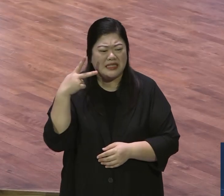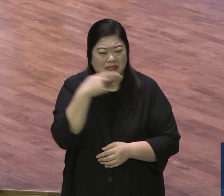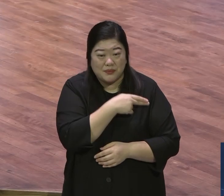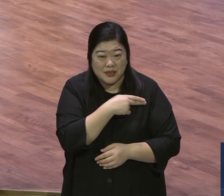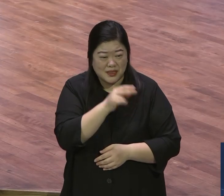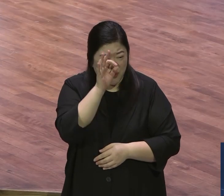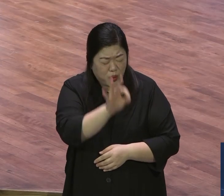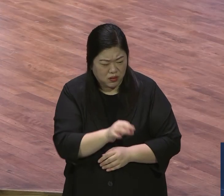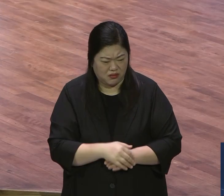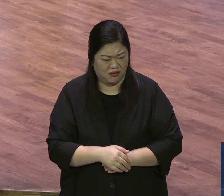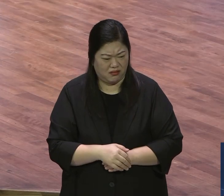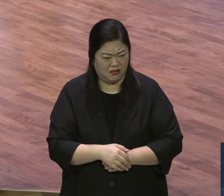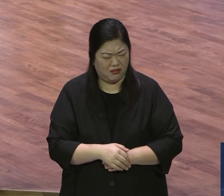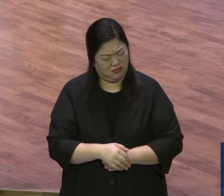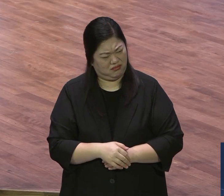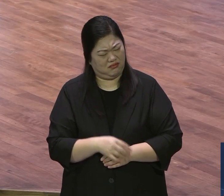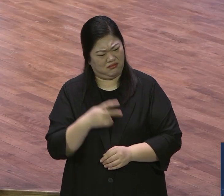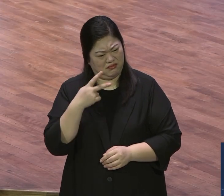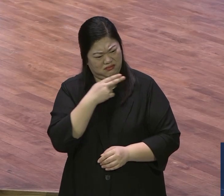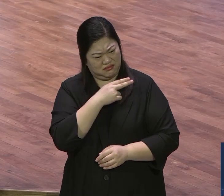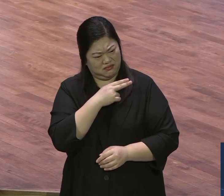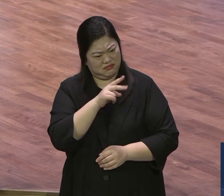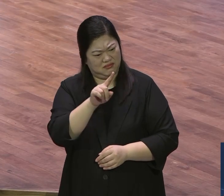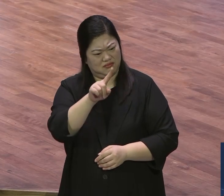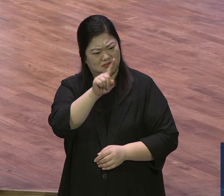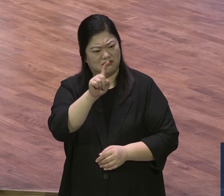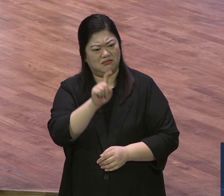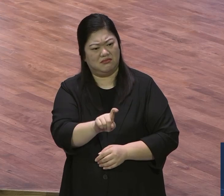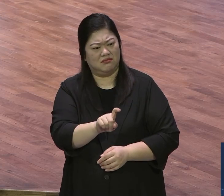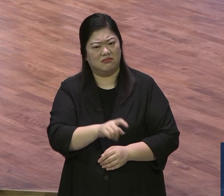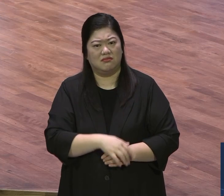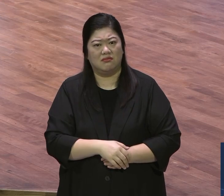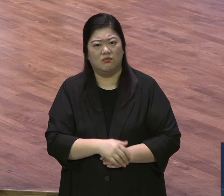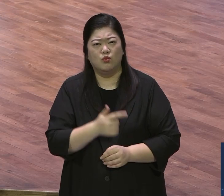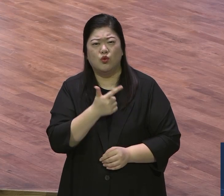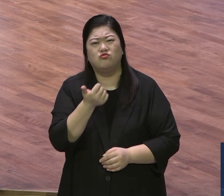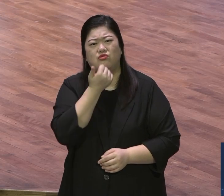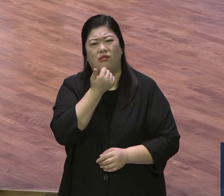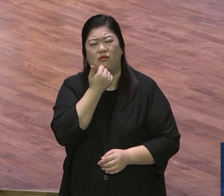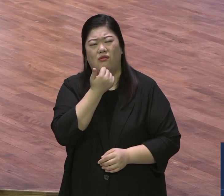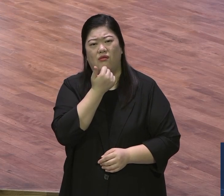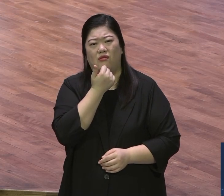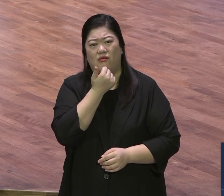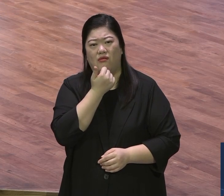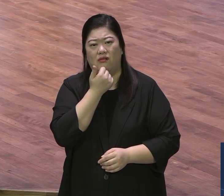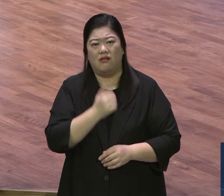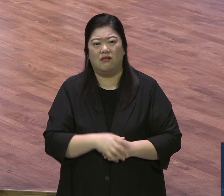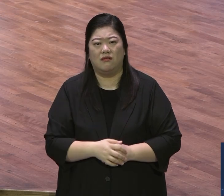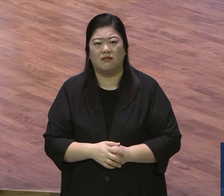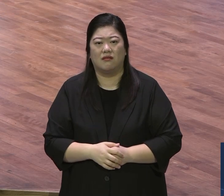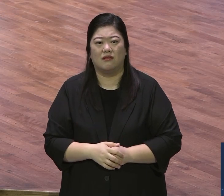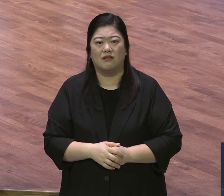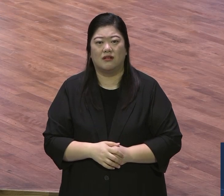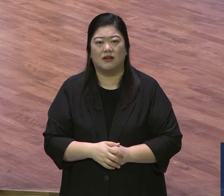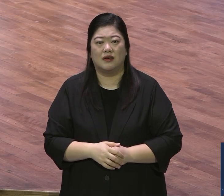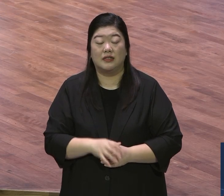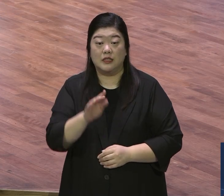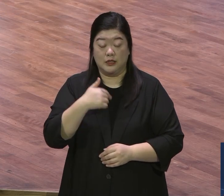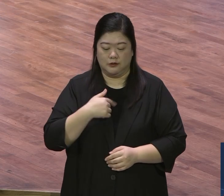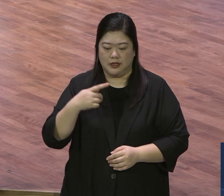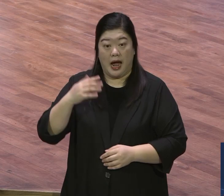진짜 웃깁니다. 실소를 검치 못할 정도로 내용을 보면요. 검식 기간이 뭐냐